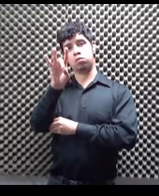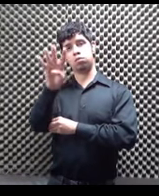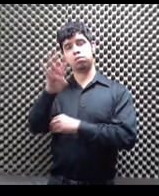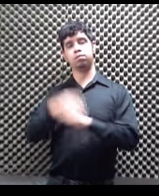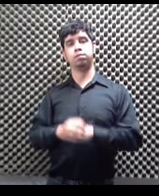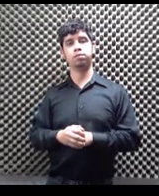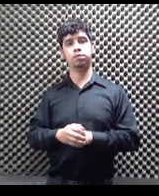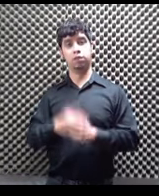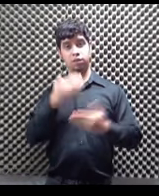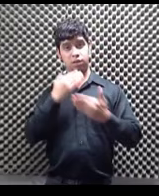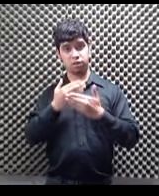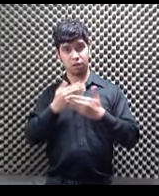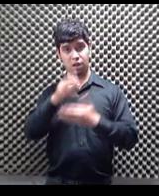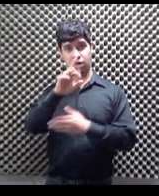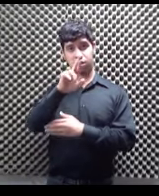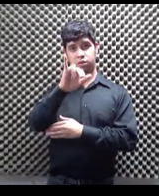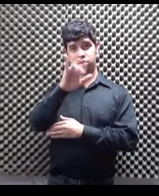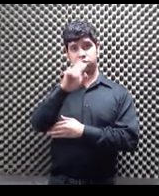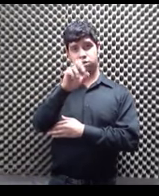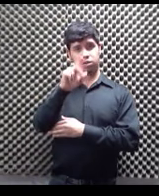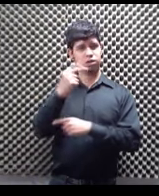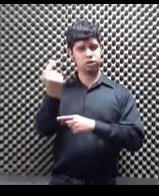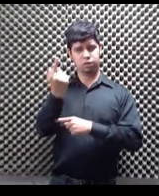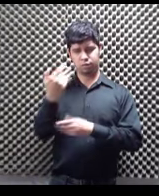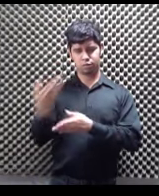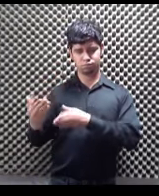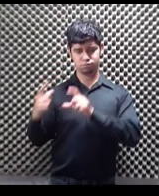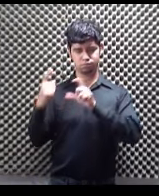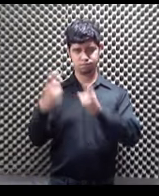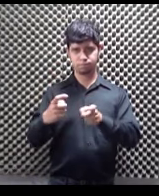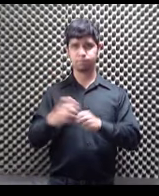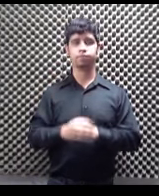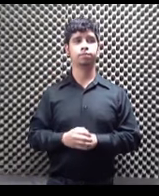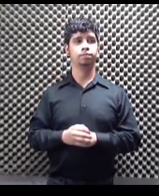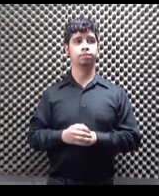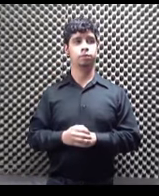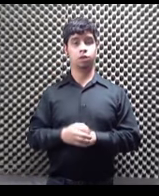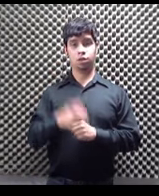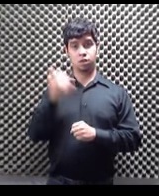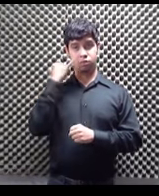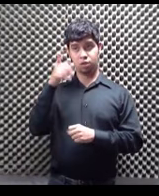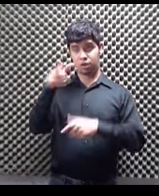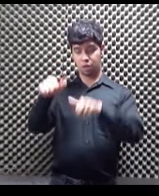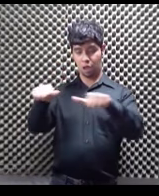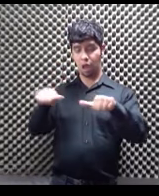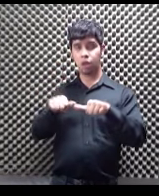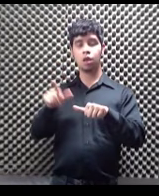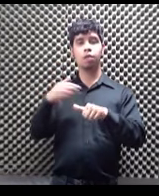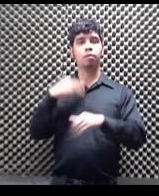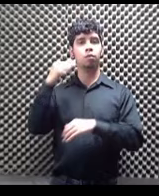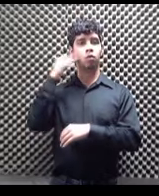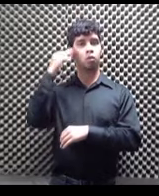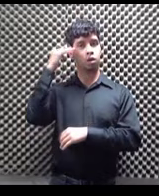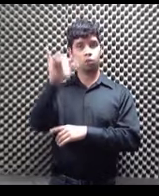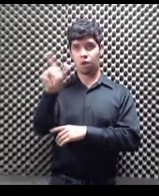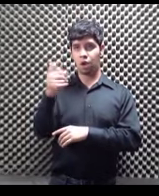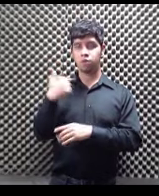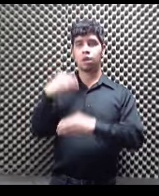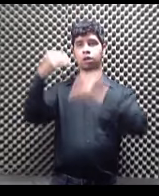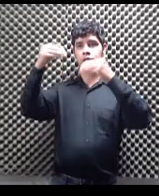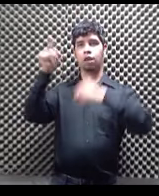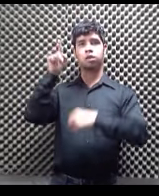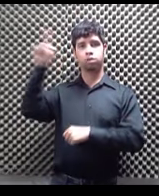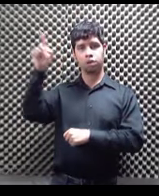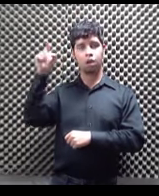274-8484. Muchas gracias siempre a Richard que nos tiene ahí. Mira. Y si están por Mayagüez, también hay una tienda en Mayagüez. Ah, sí.